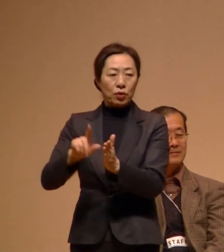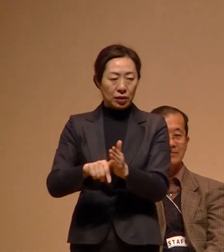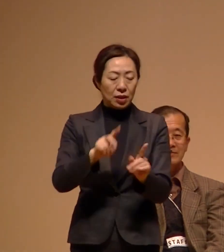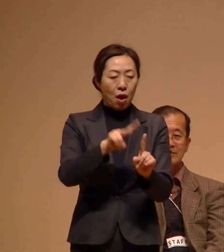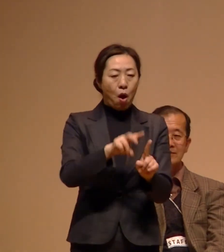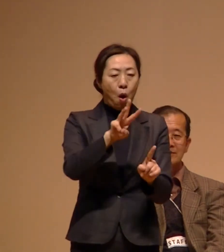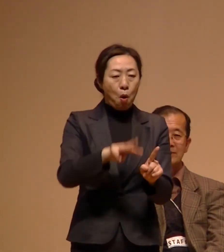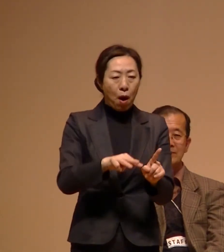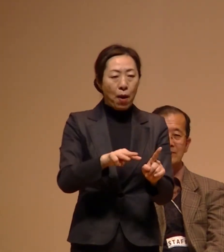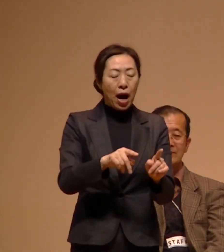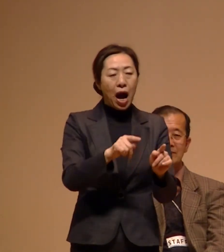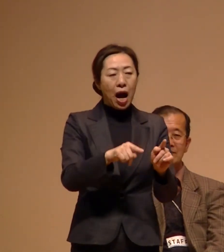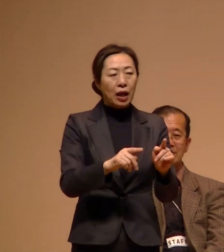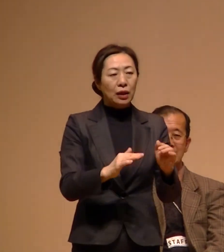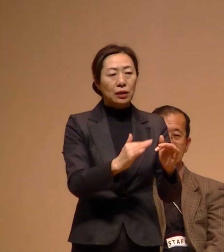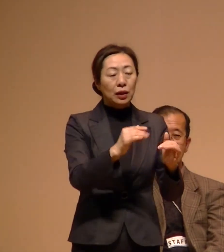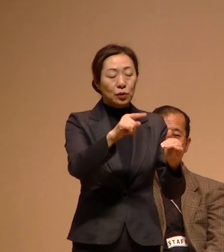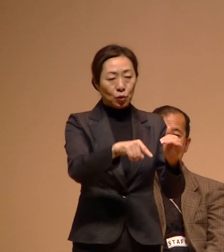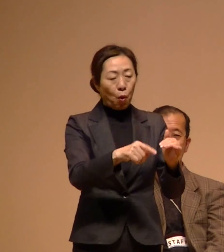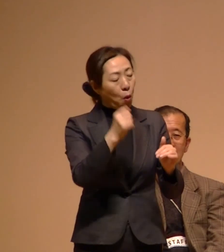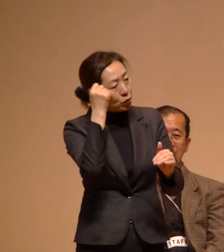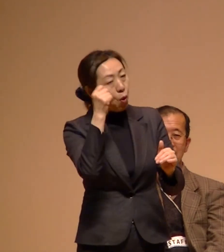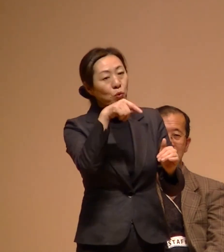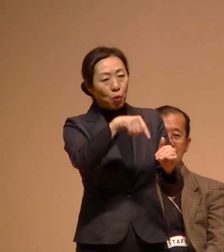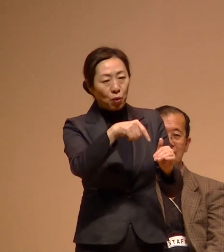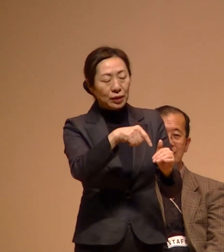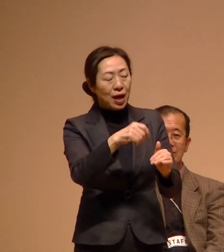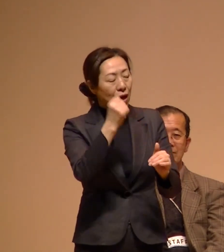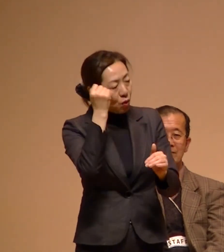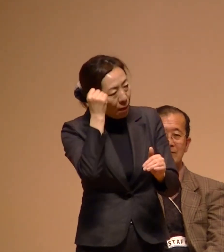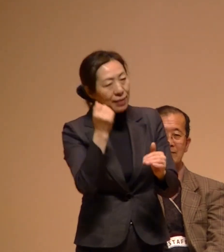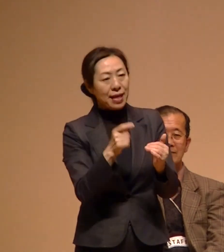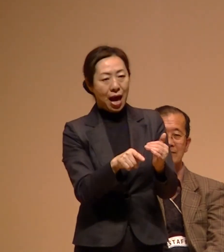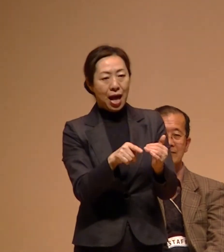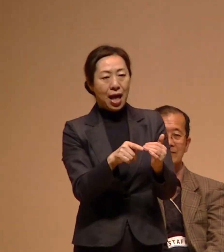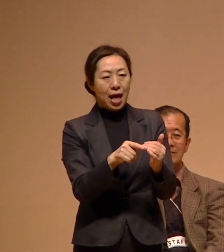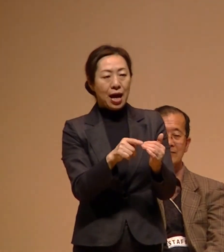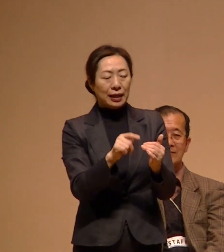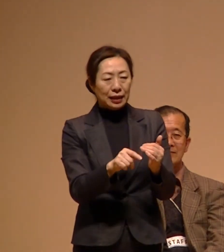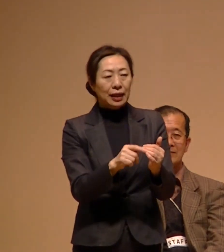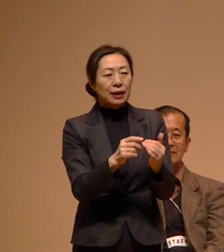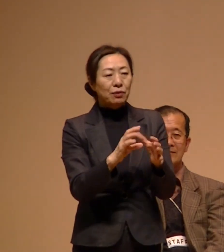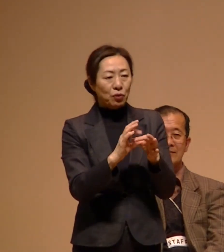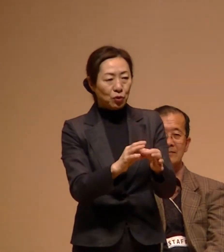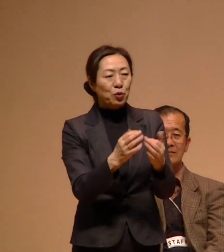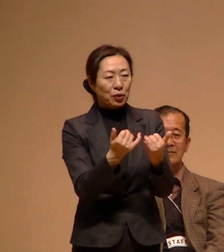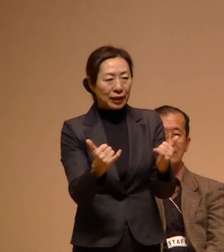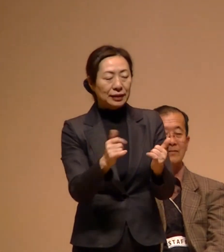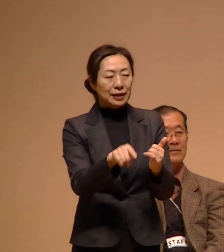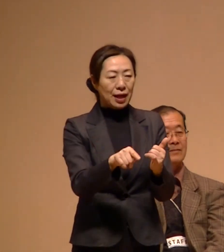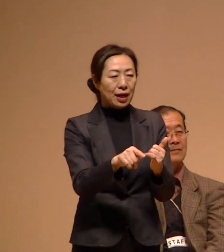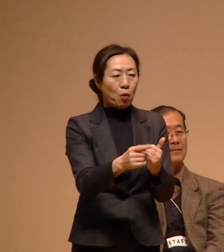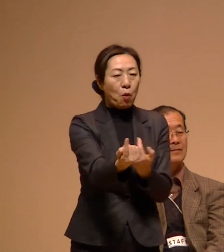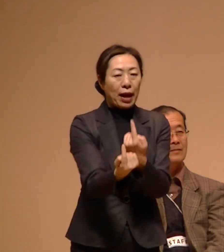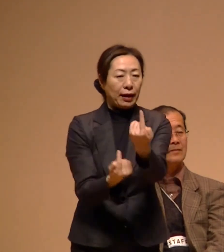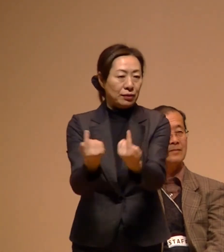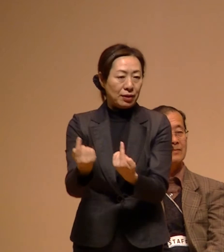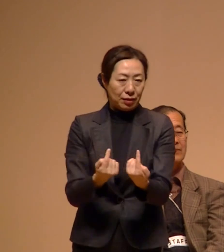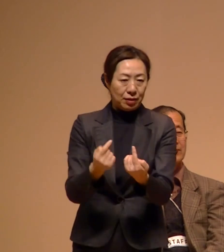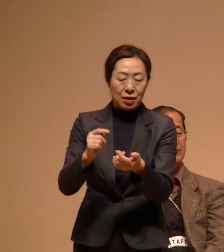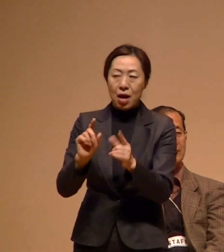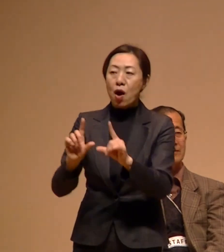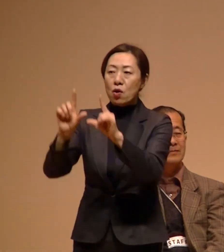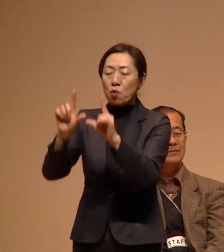に泊まったと、利用したと、それで、駆けつけてくれた方が、東京、埼